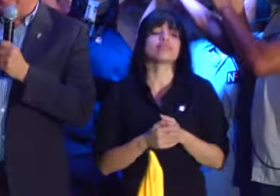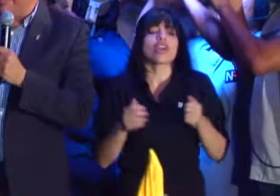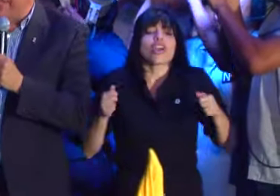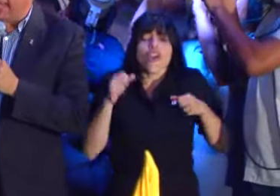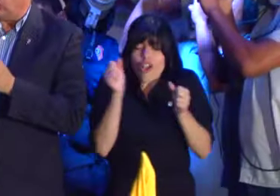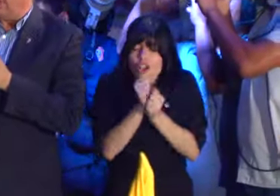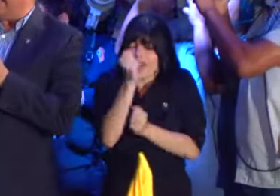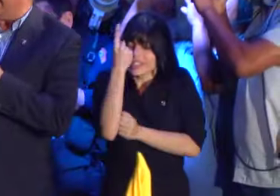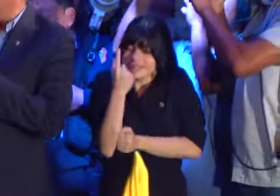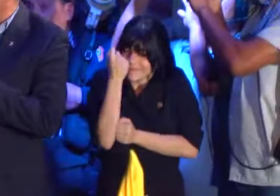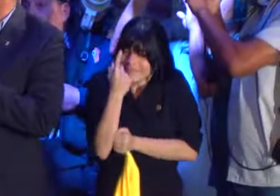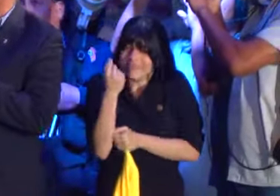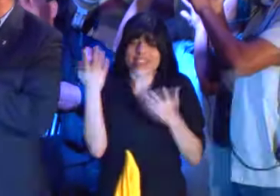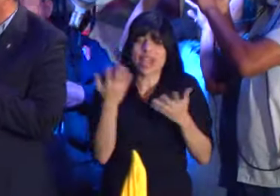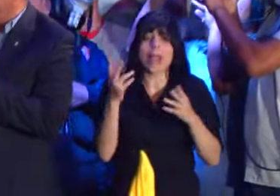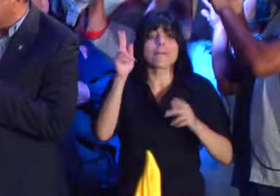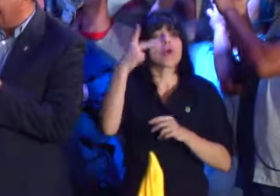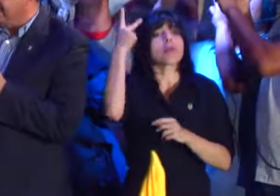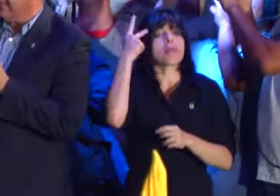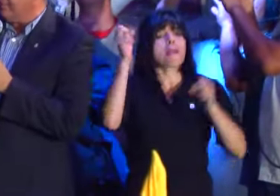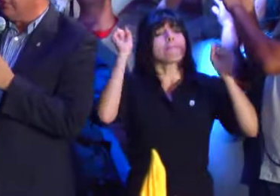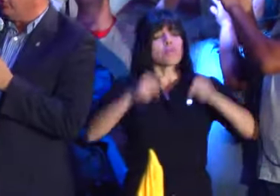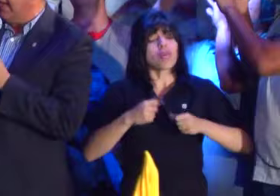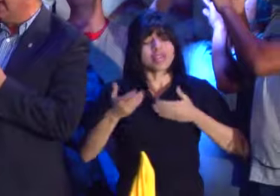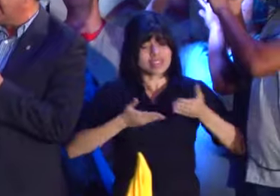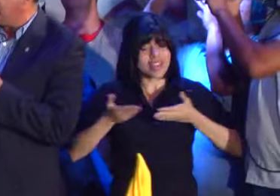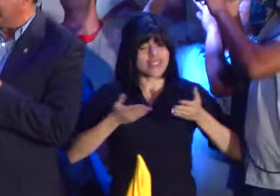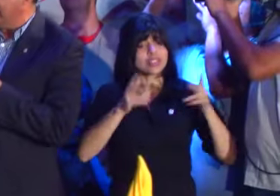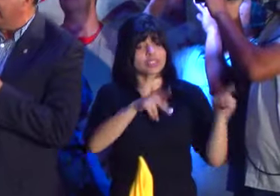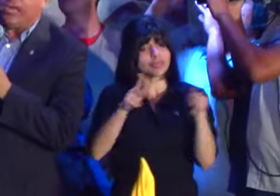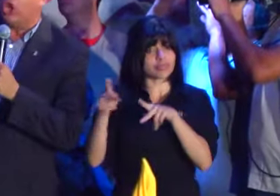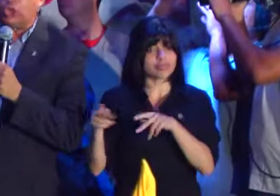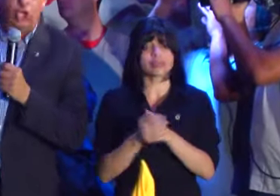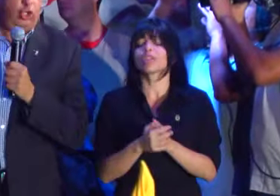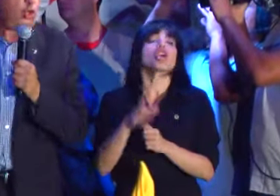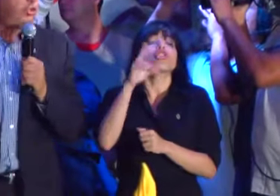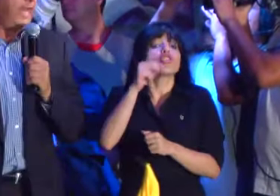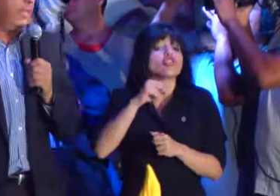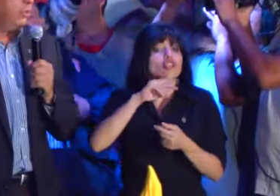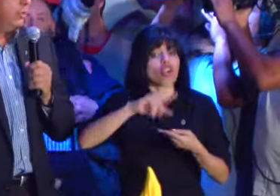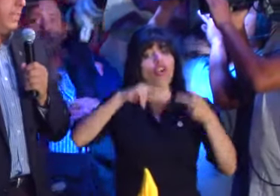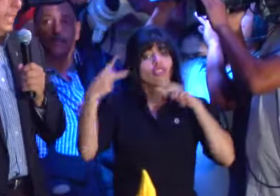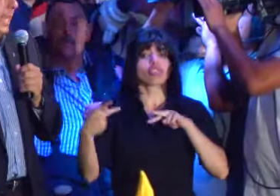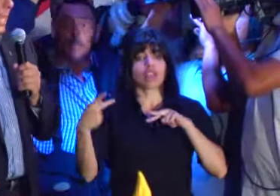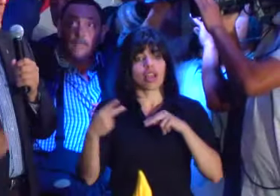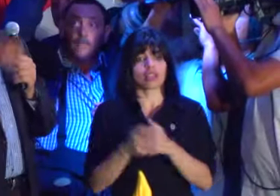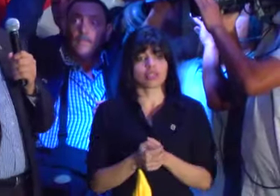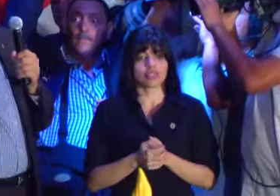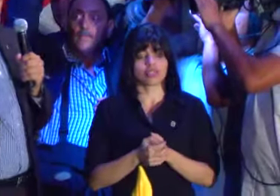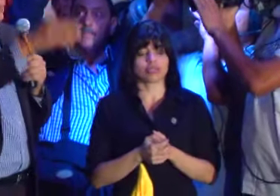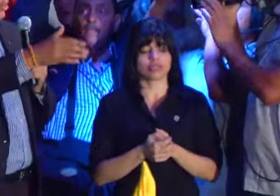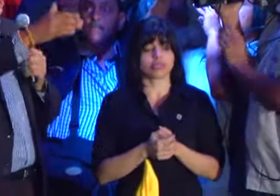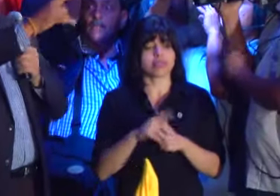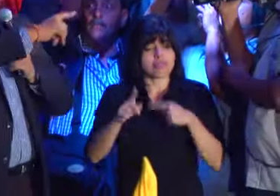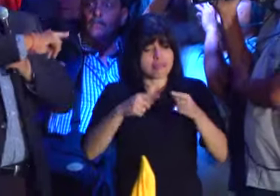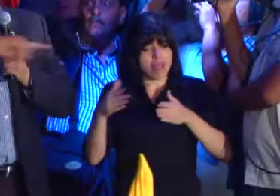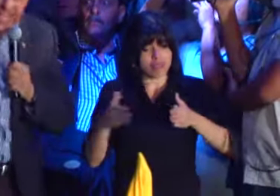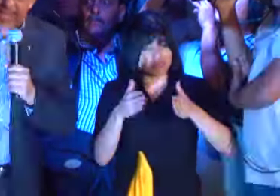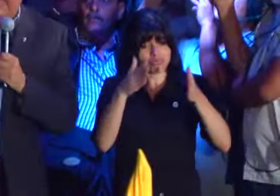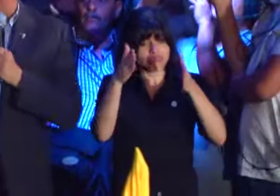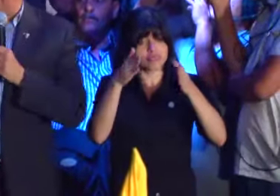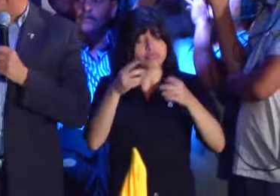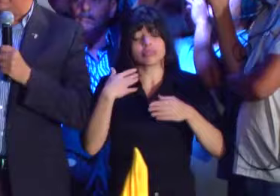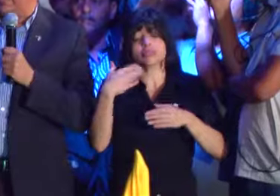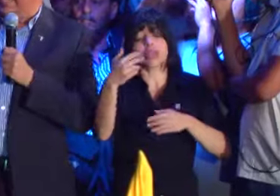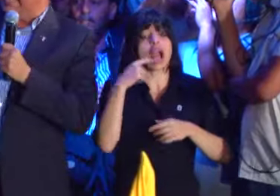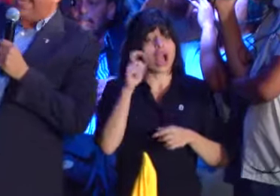con entendimiento de que la política puede estar al servicio de la gente y no todo lo contrario, y que caminaremos lo que